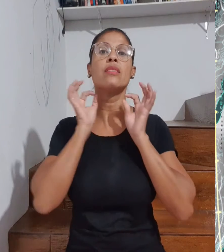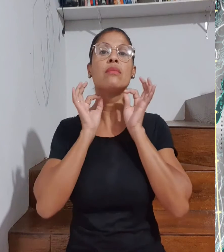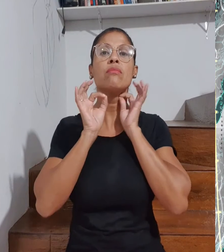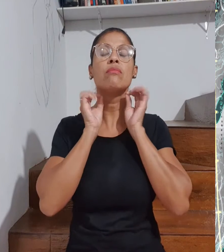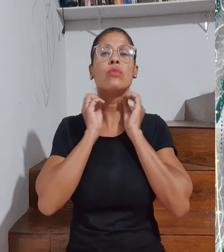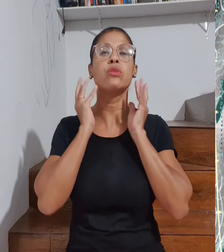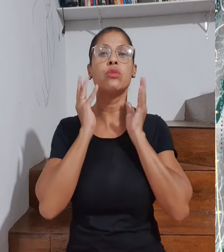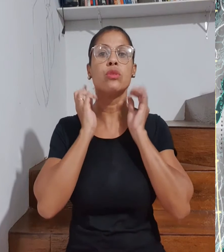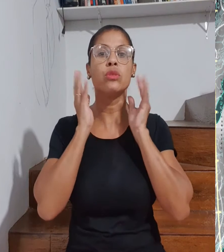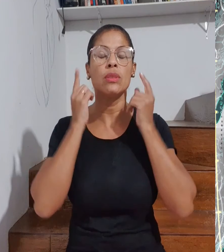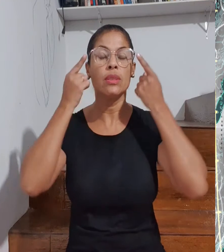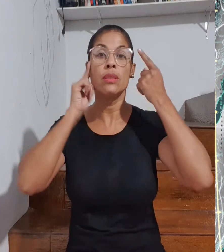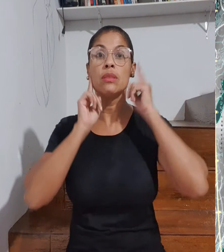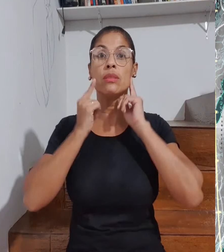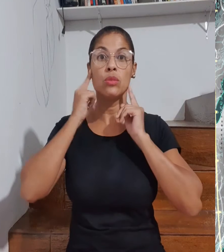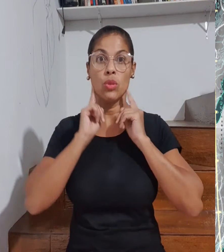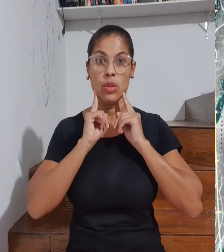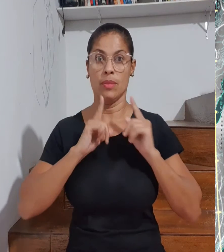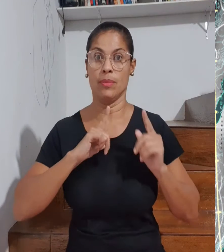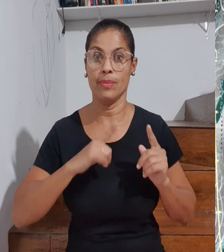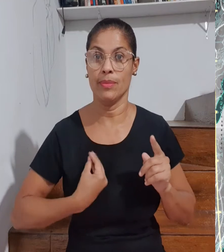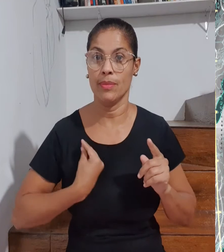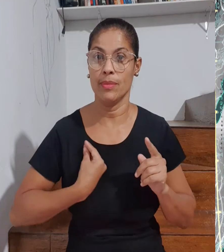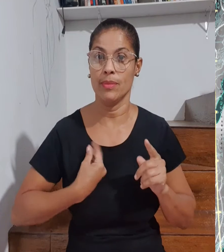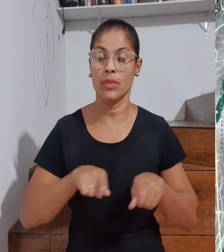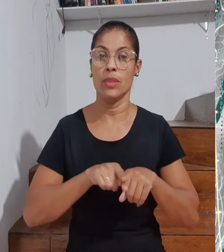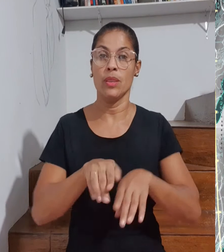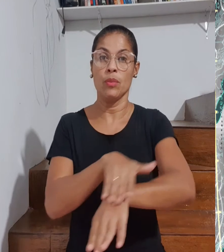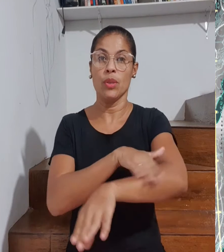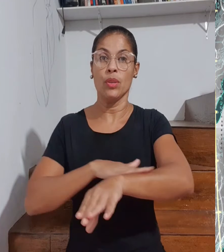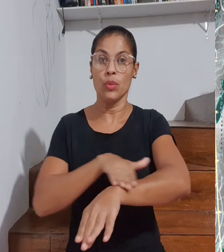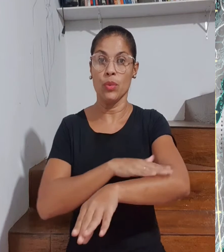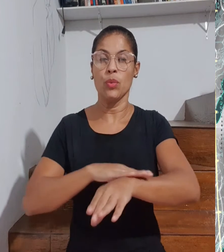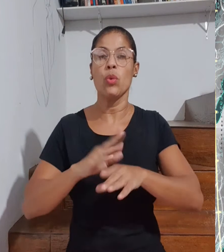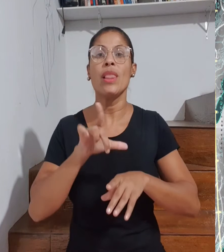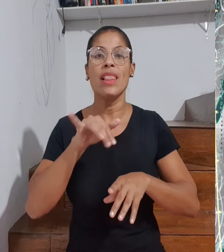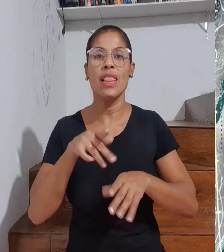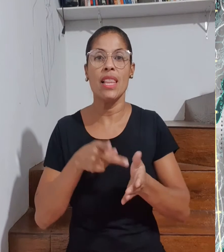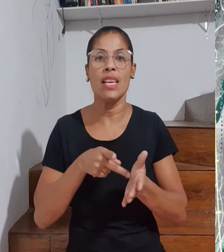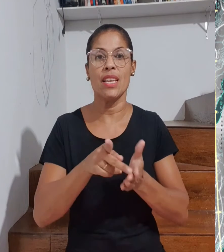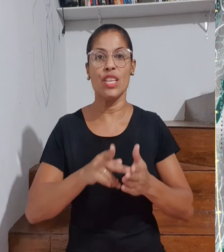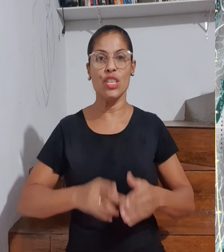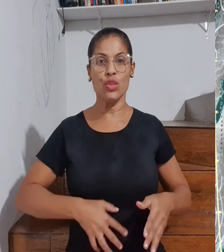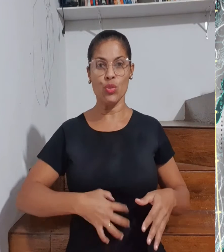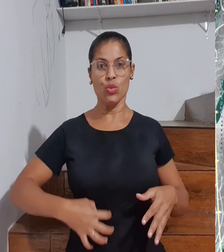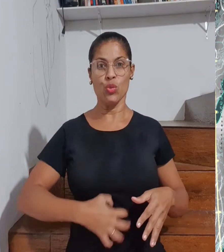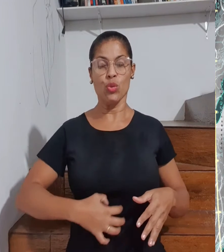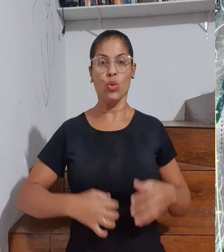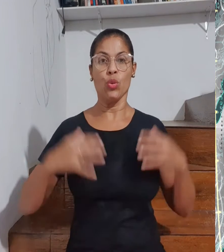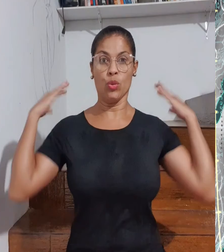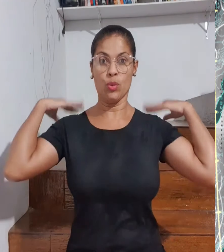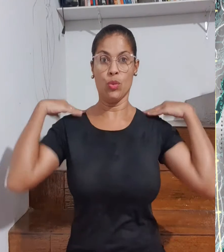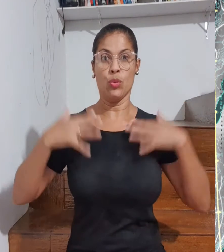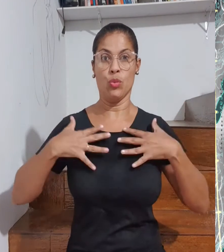salivares e sudoríparas. Também estão presentes no músculo liso gastrointestinal, no pulmão, no